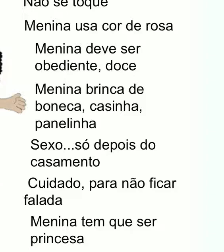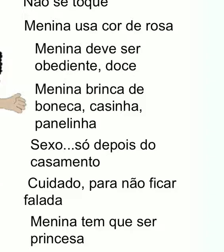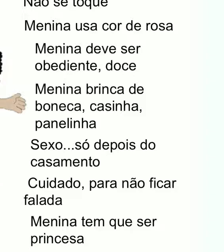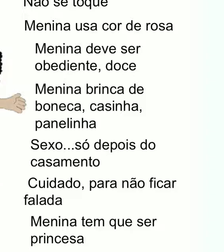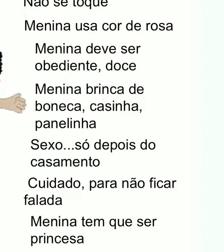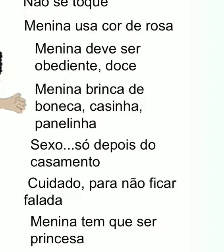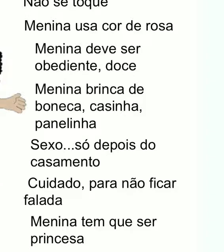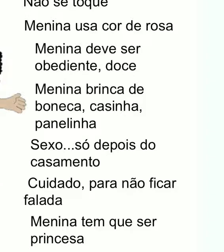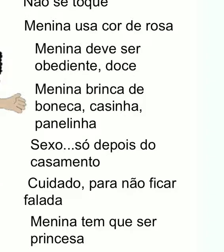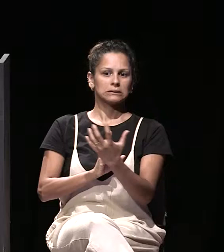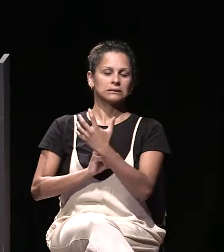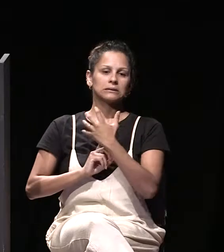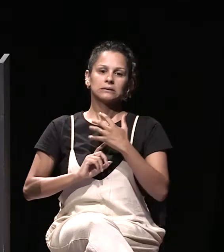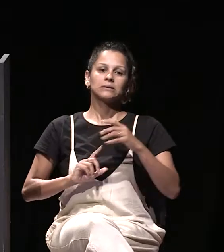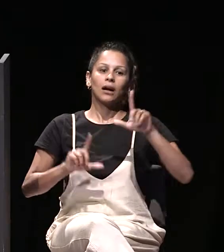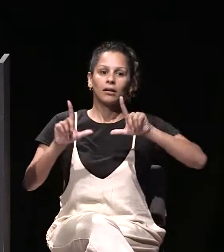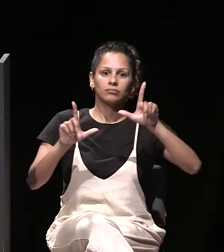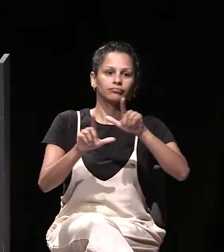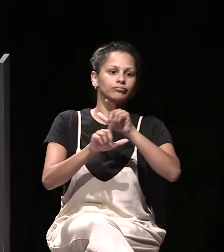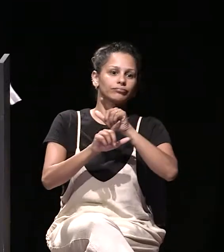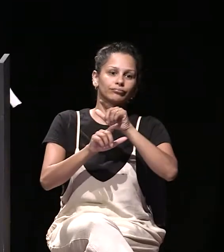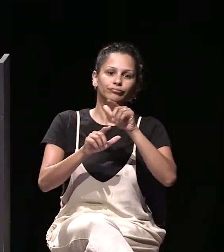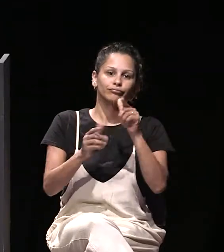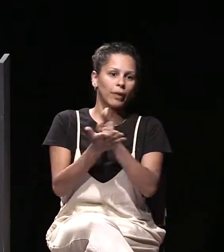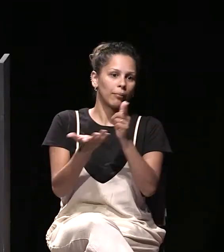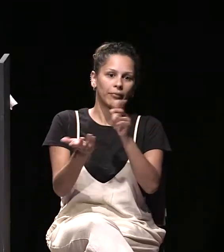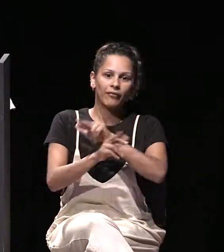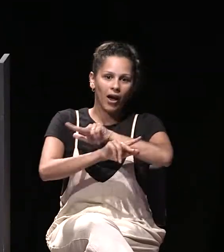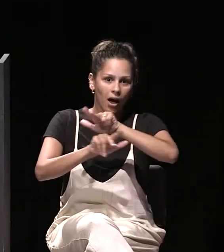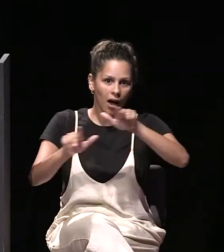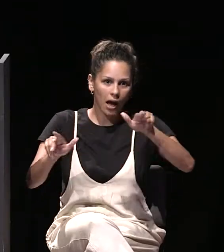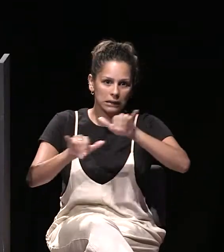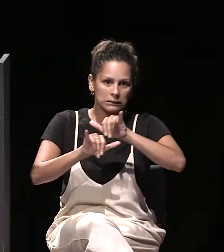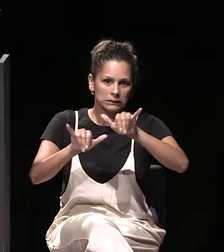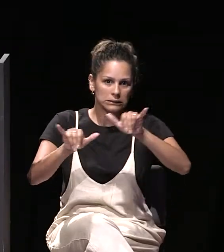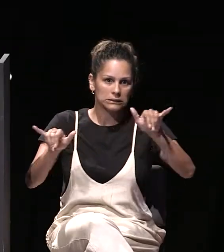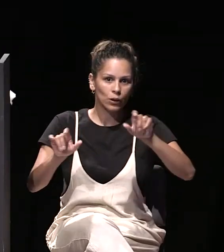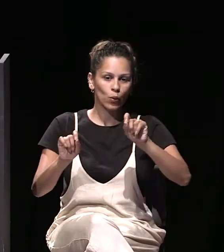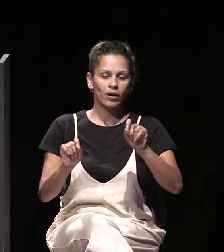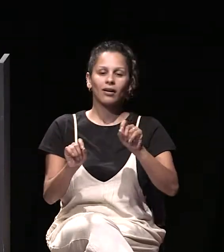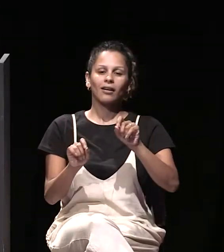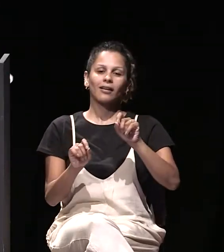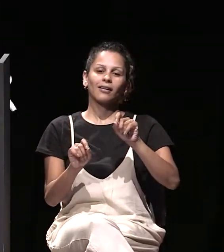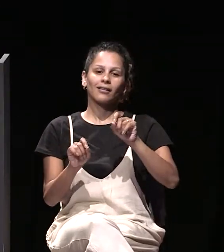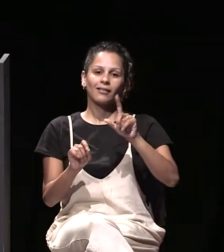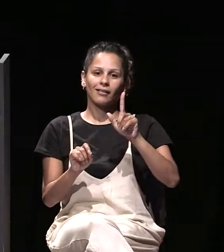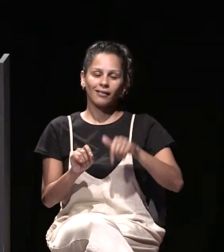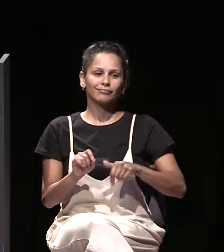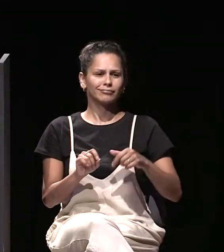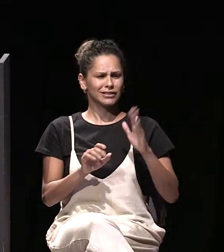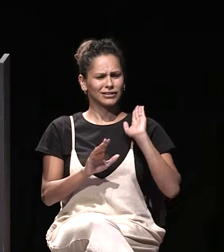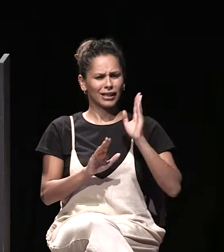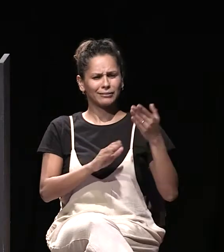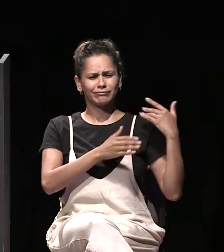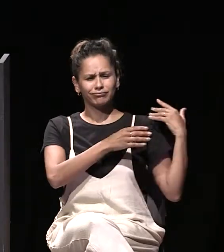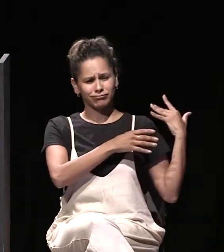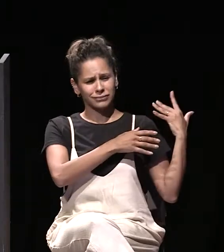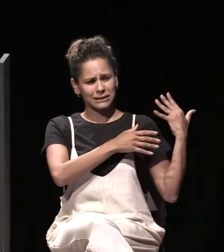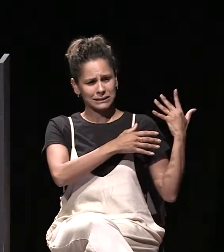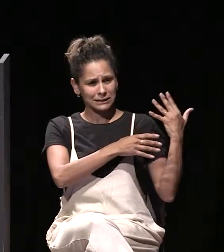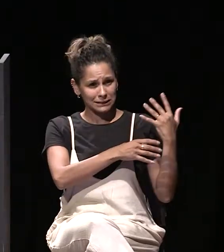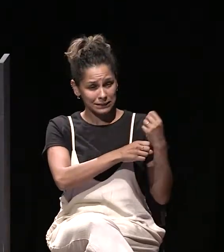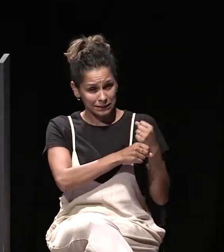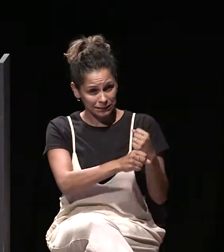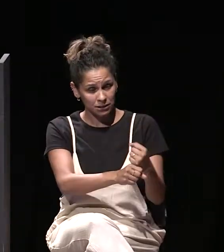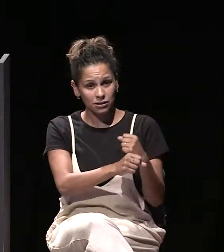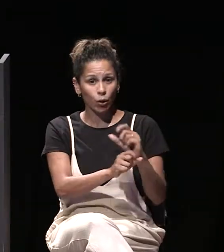os meios de comunicação, todos vão repetindo as mesmas mensagens por séculos e séculos, que é a cultura